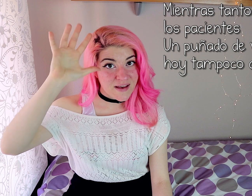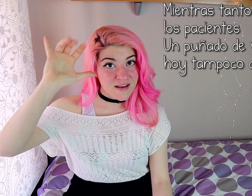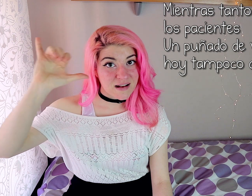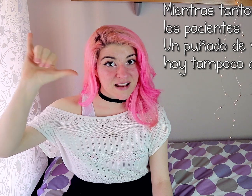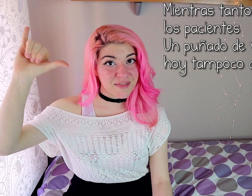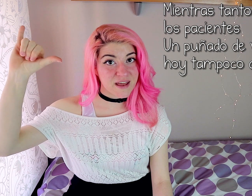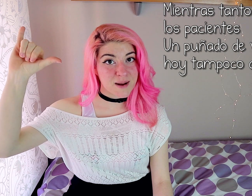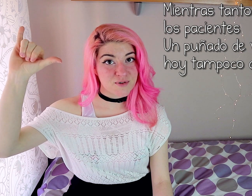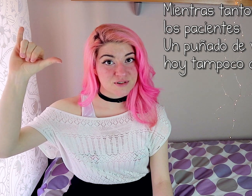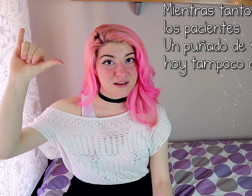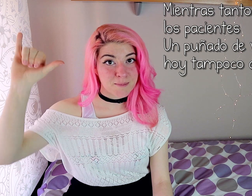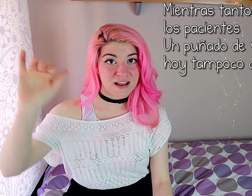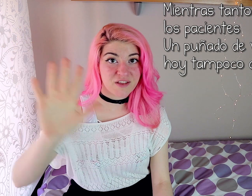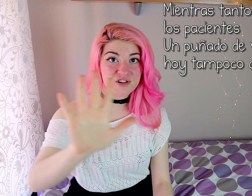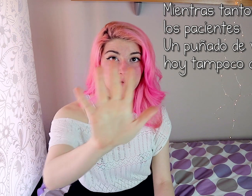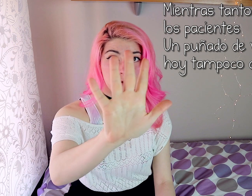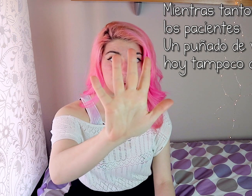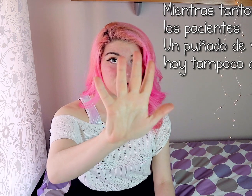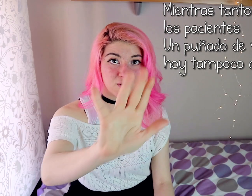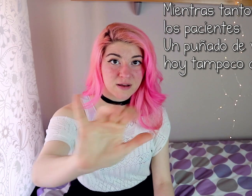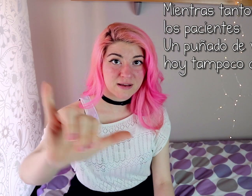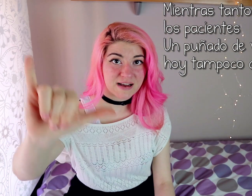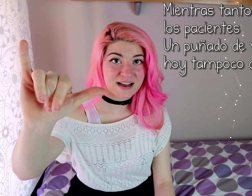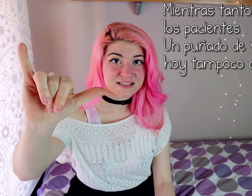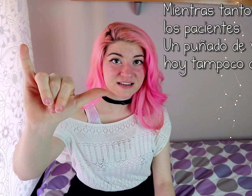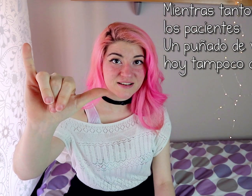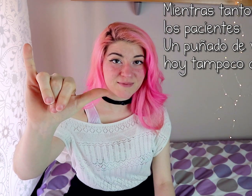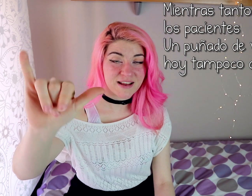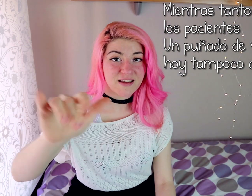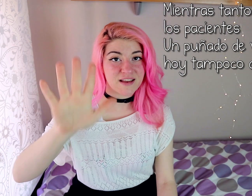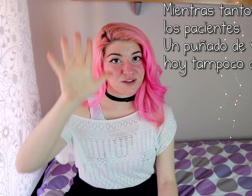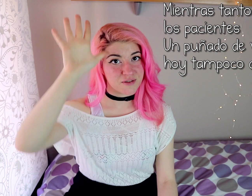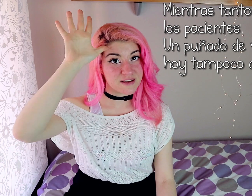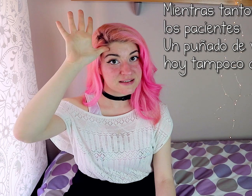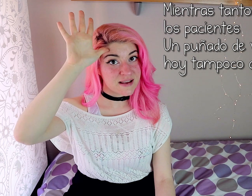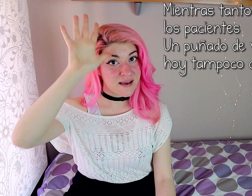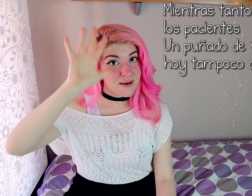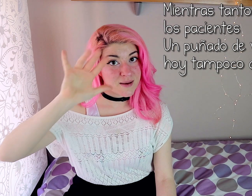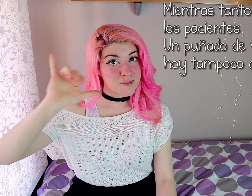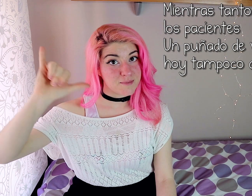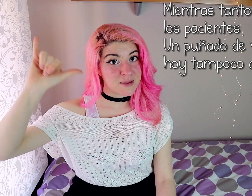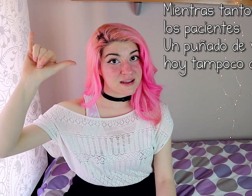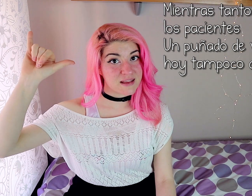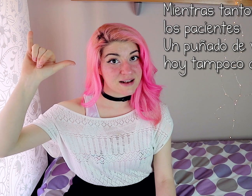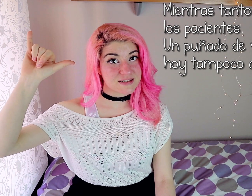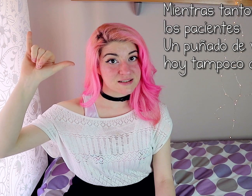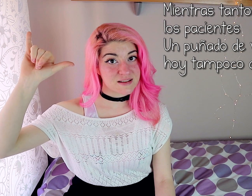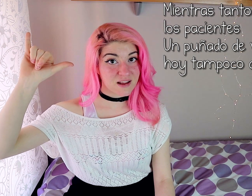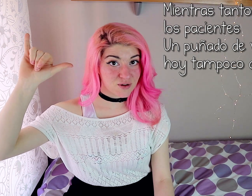la cerramos, ¿vale? Haciendo este movimiento. Así, ¿vale? Entonces, mientras tanto,